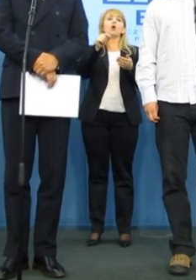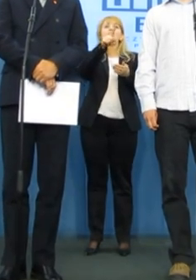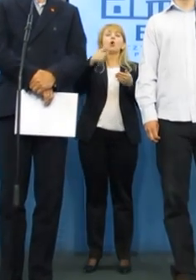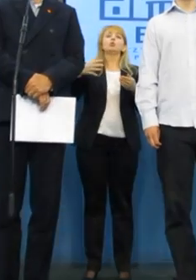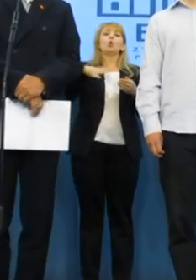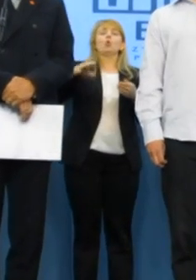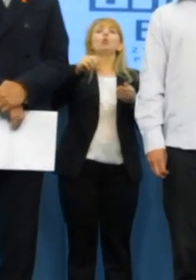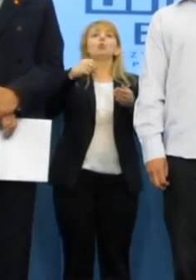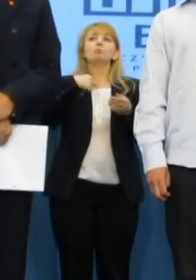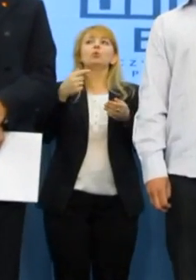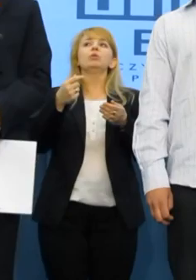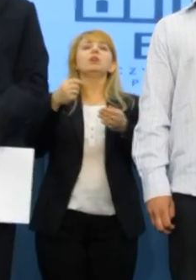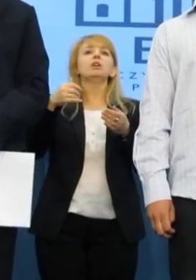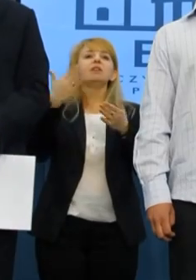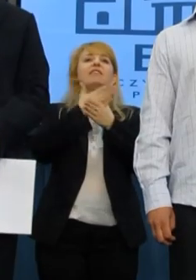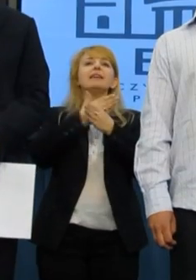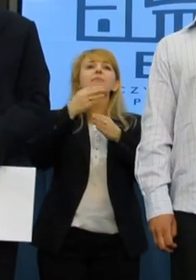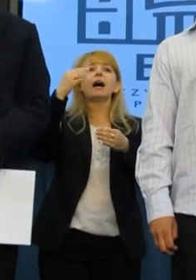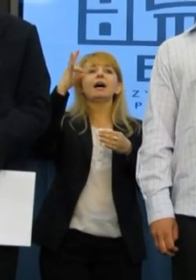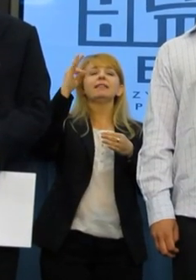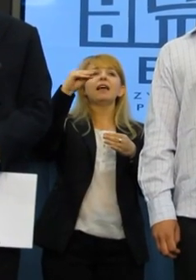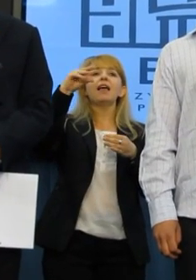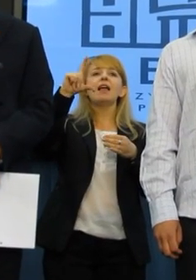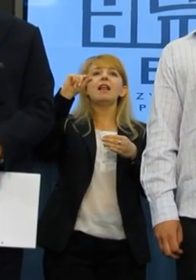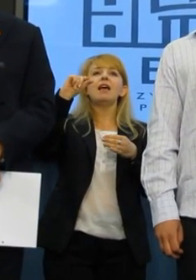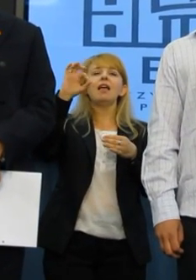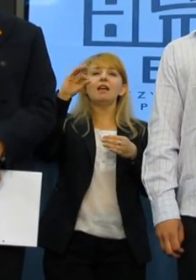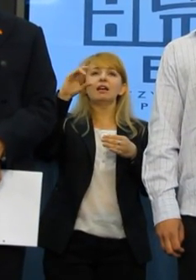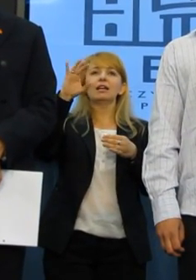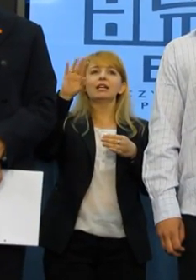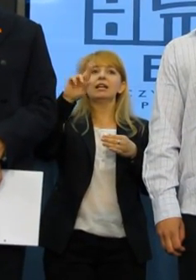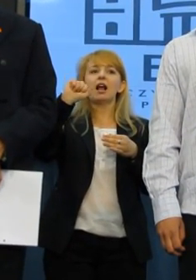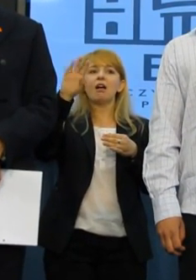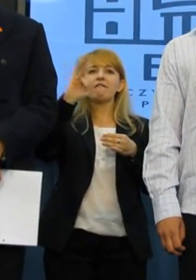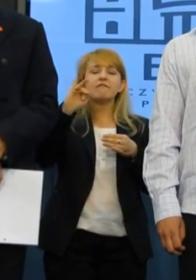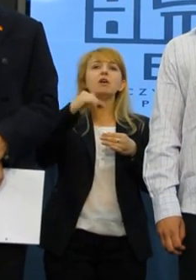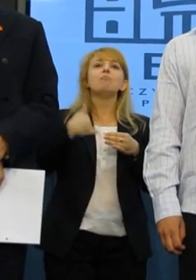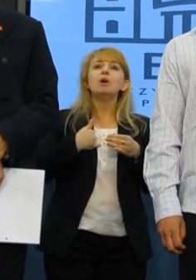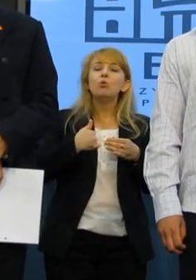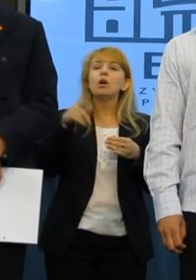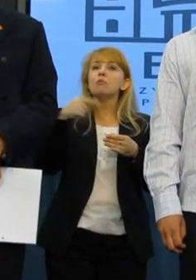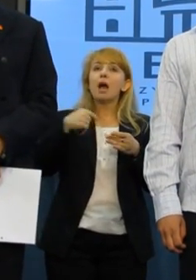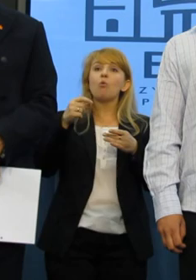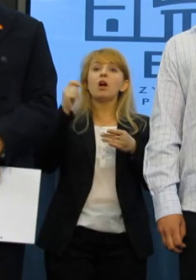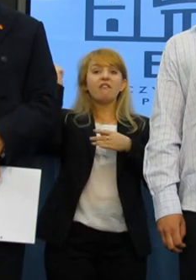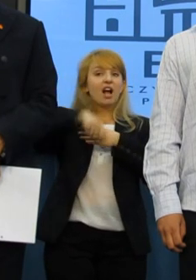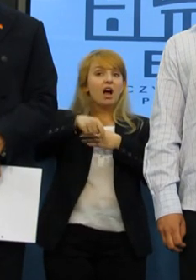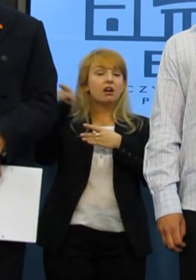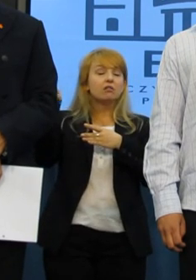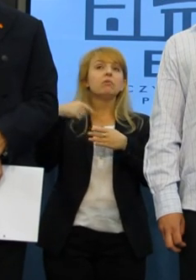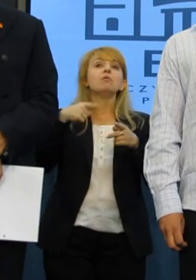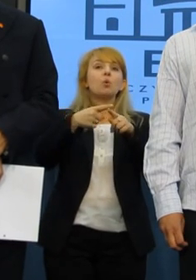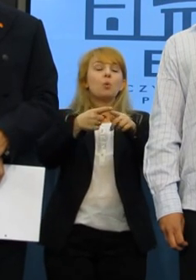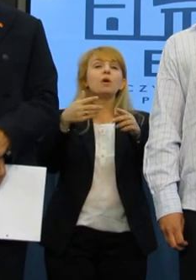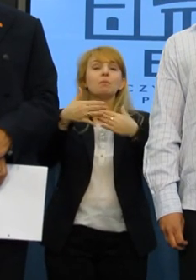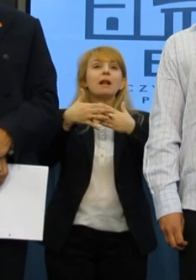się. Słynna spółka Telegraf z najbardziej sztandarowym przykładem. Przypomnę, że w tej sprawie zapadły wyroki skazujące. Jeden z bliskich współpracowników Jarosława Kaczyńskiego